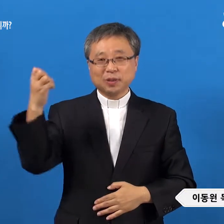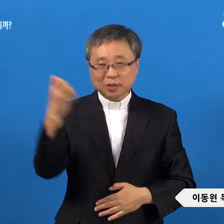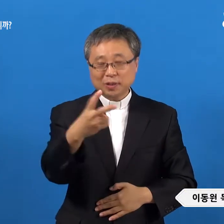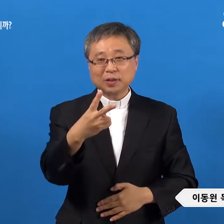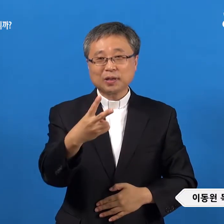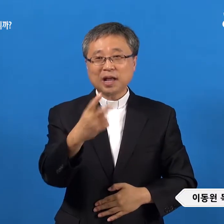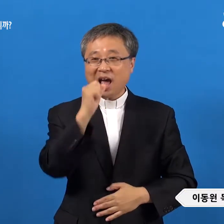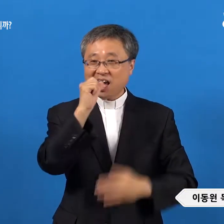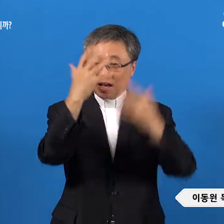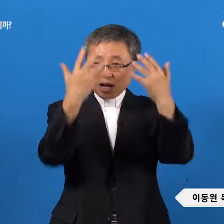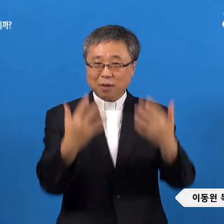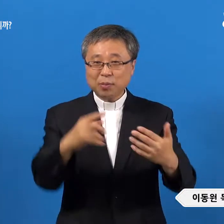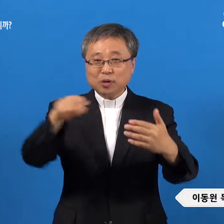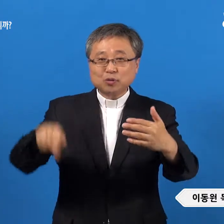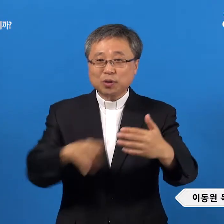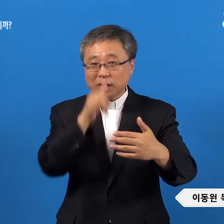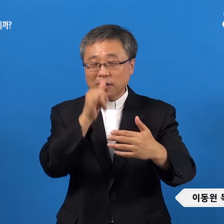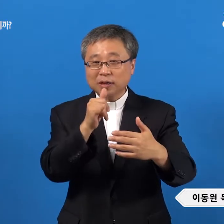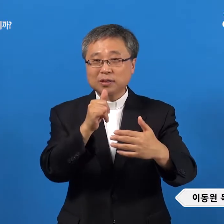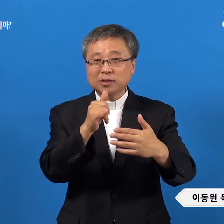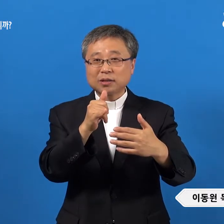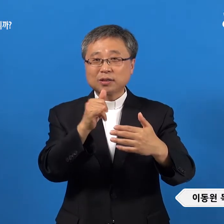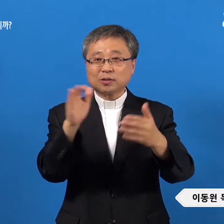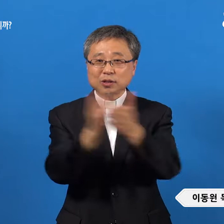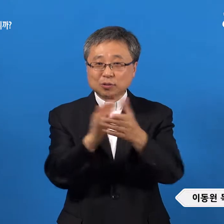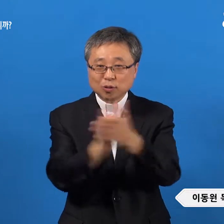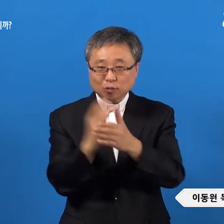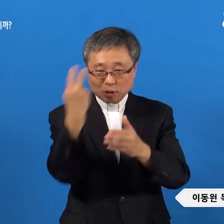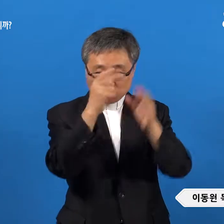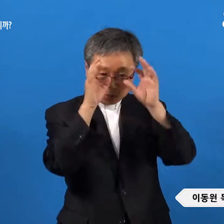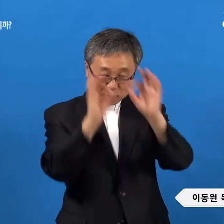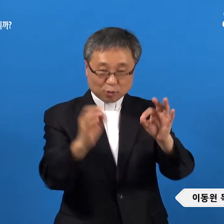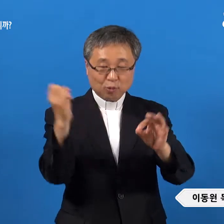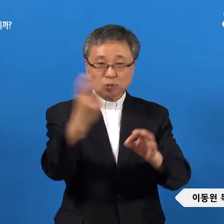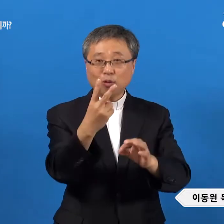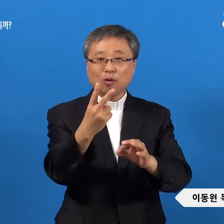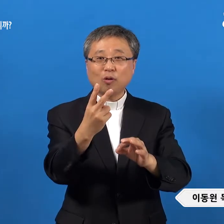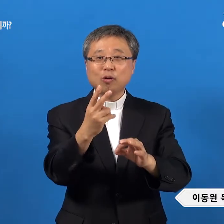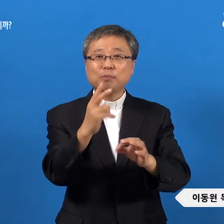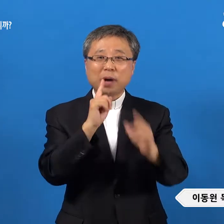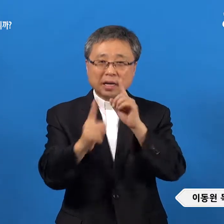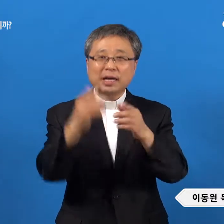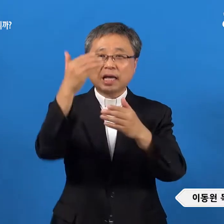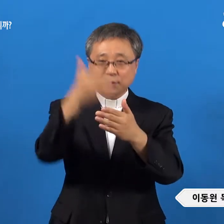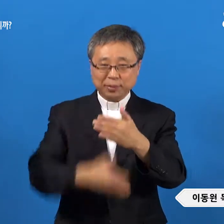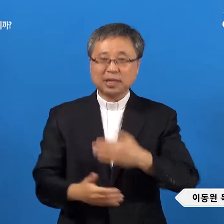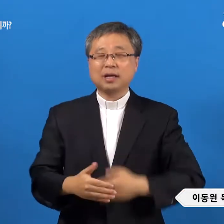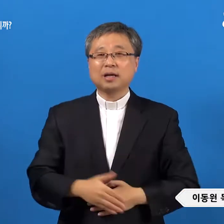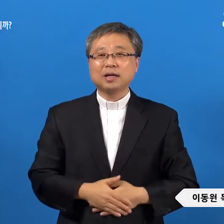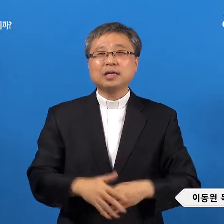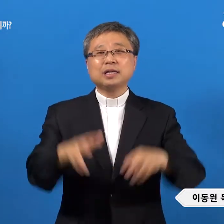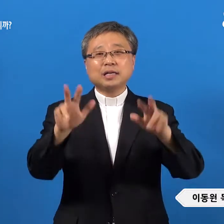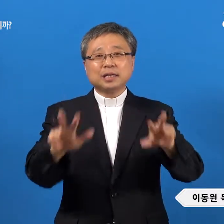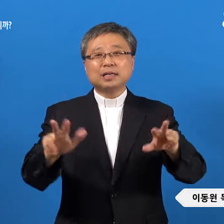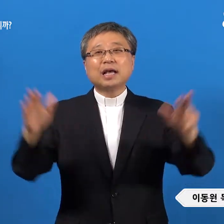그리고 감방 안에 있는 동료들을 돌아보며 그는 또 한 번 이런 말을 남깁니다. 이제